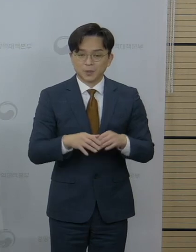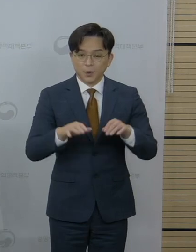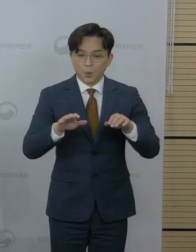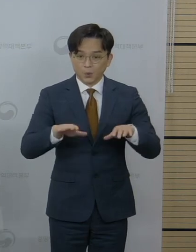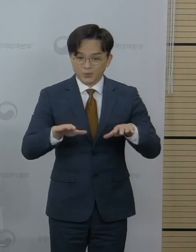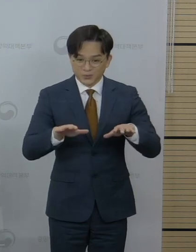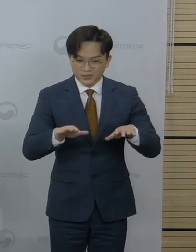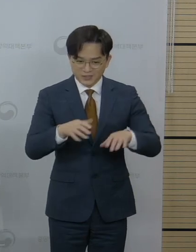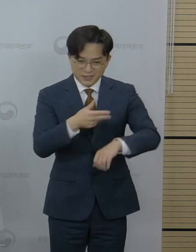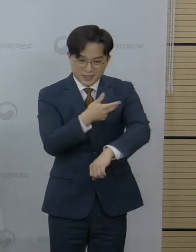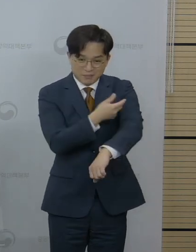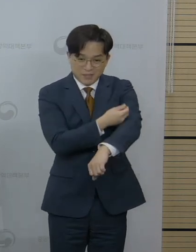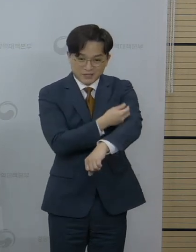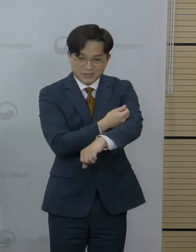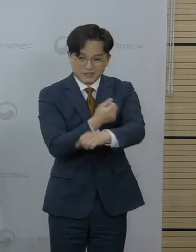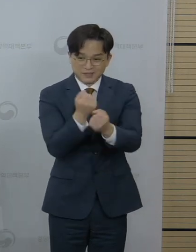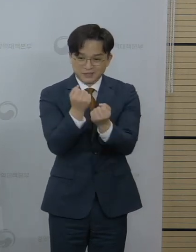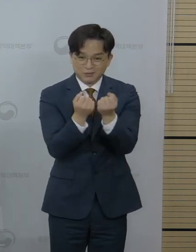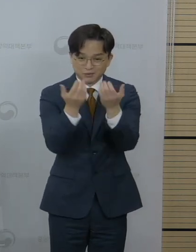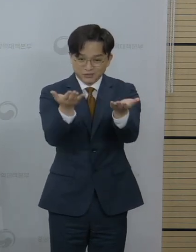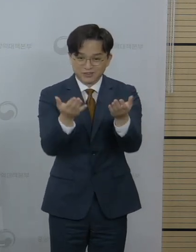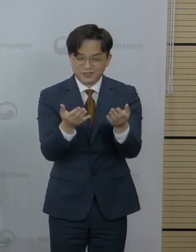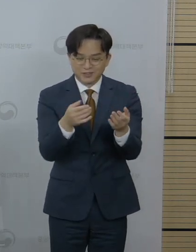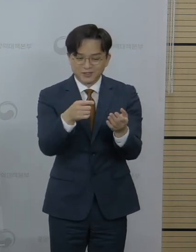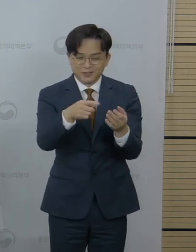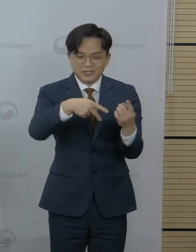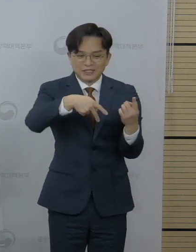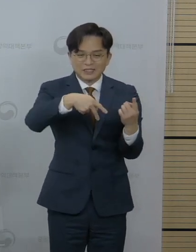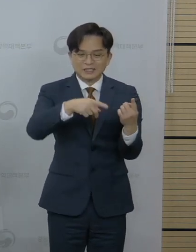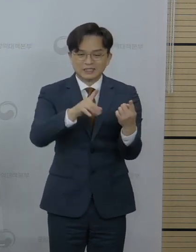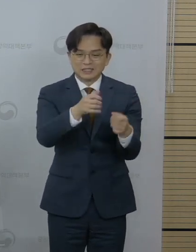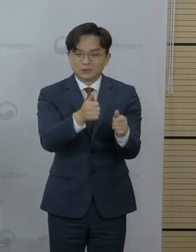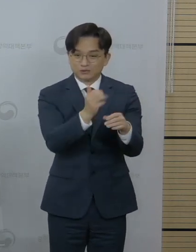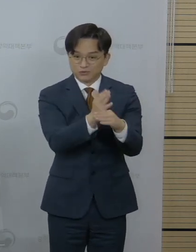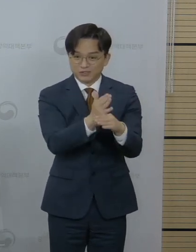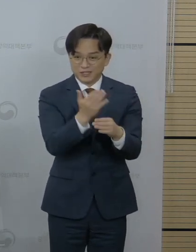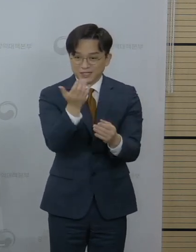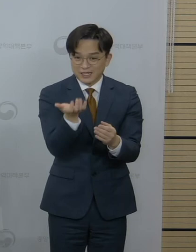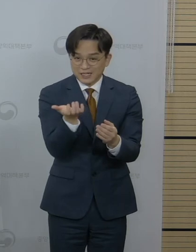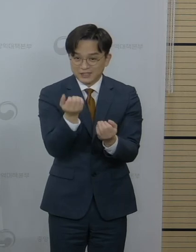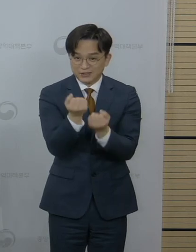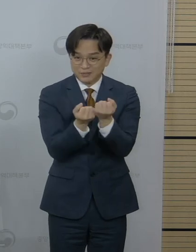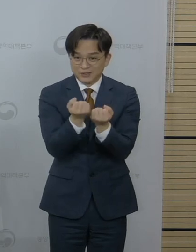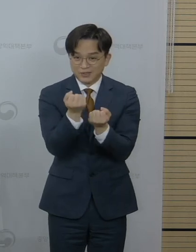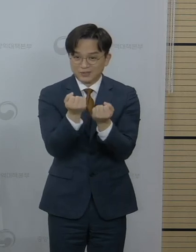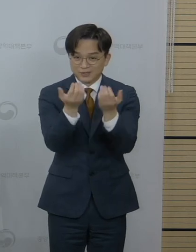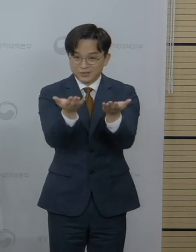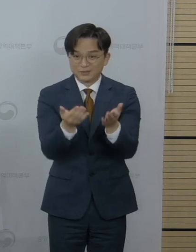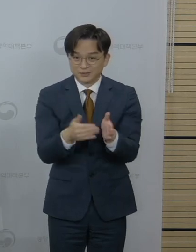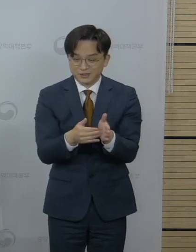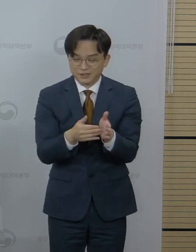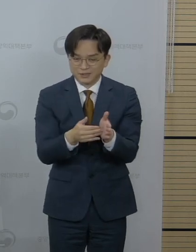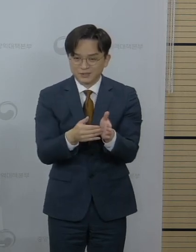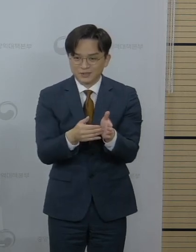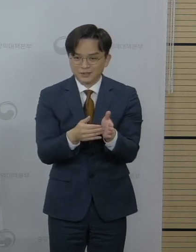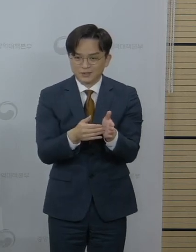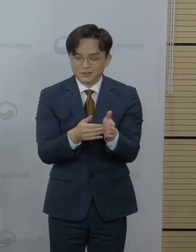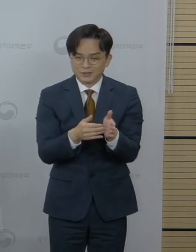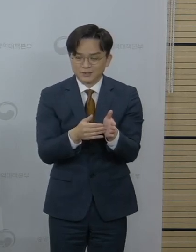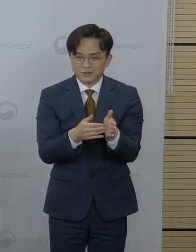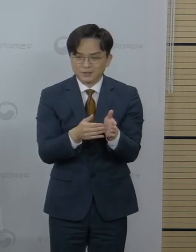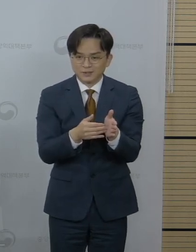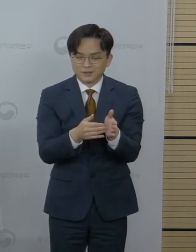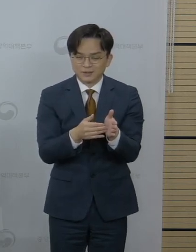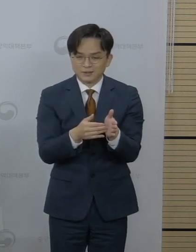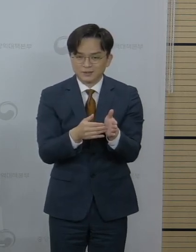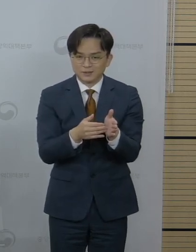설명을 드렸습니다. 다만 안타까운 점은 지금 화이자라든지 또 모더나 등